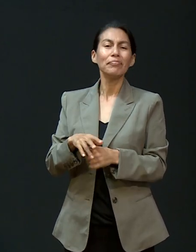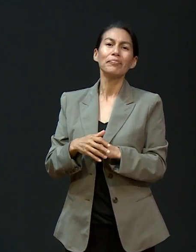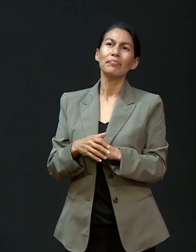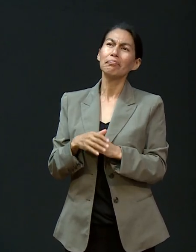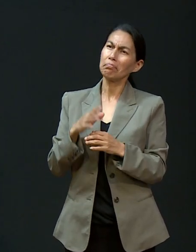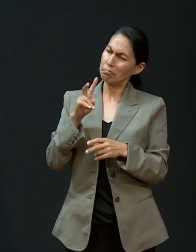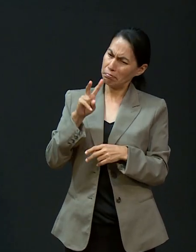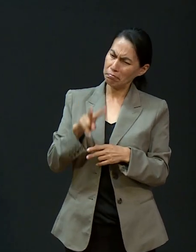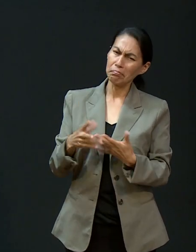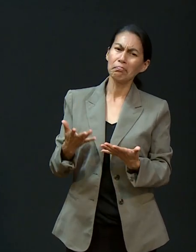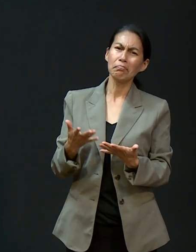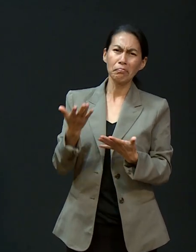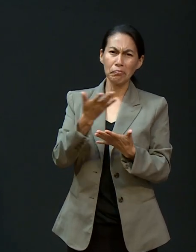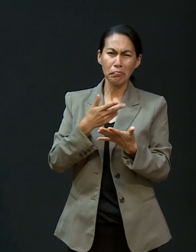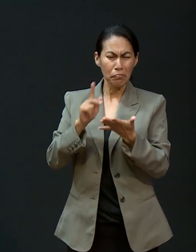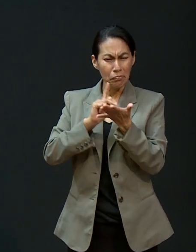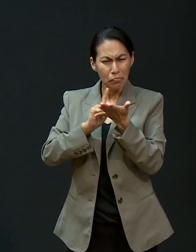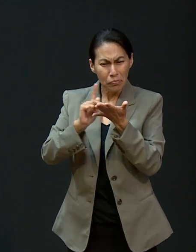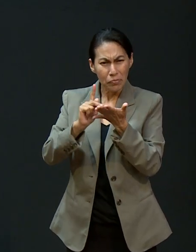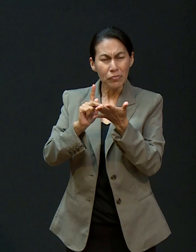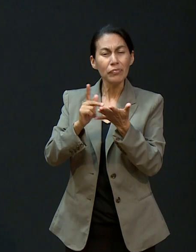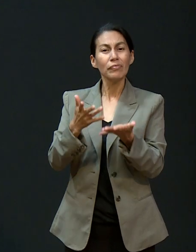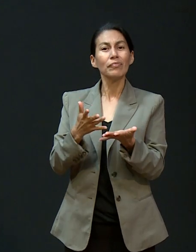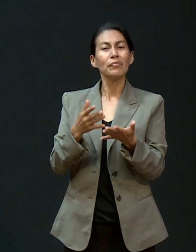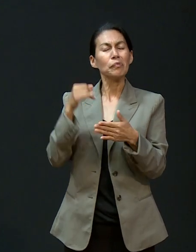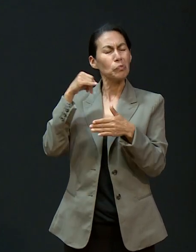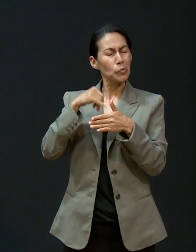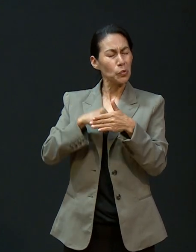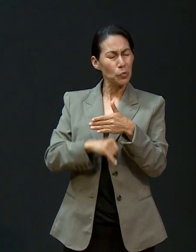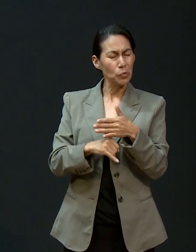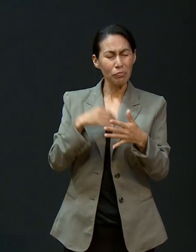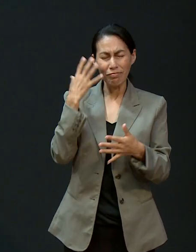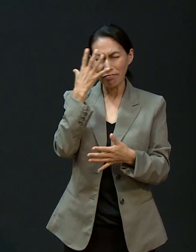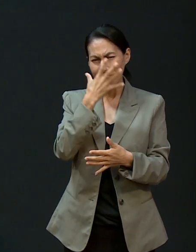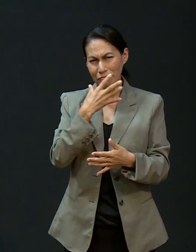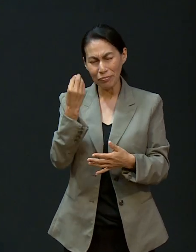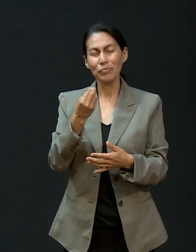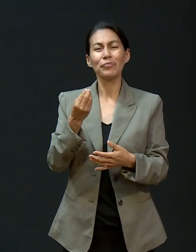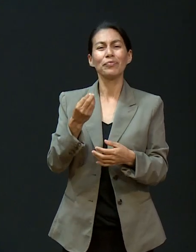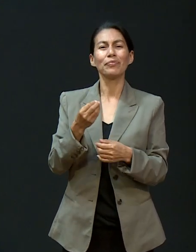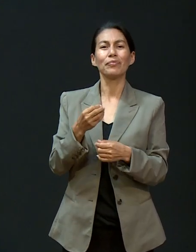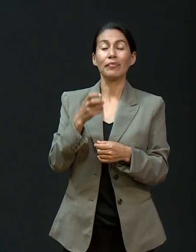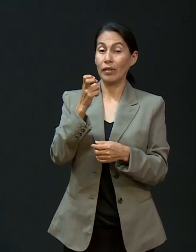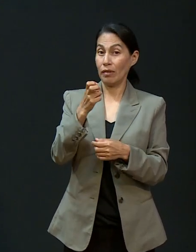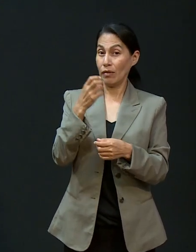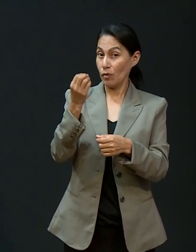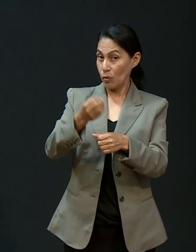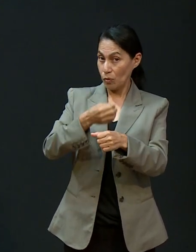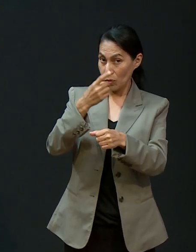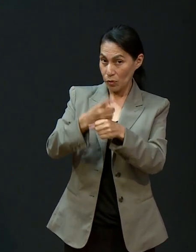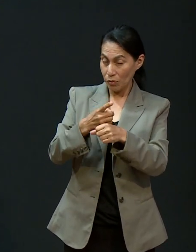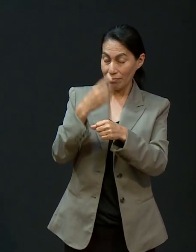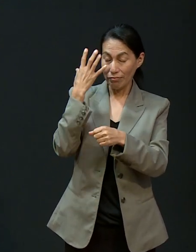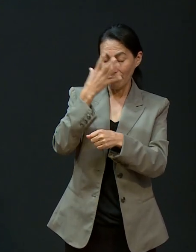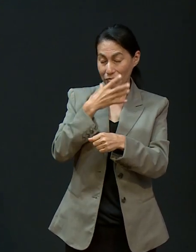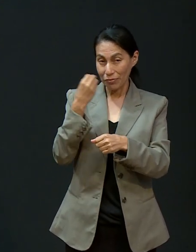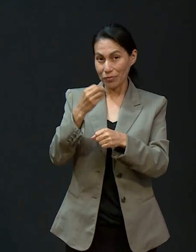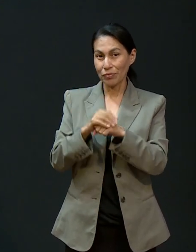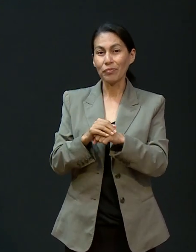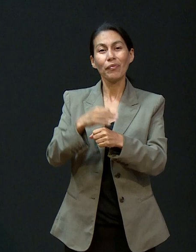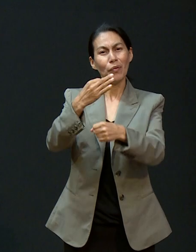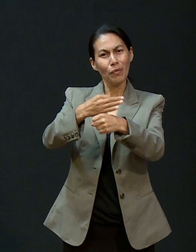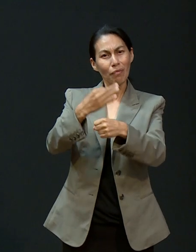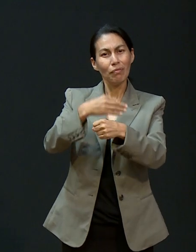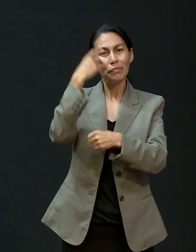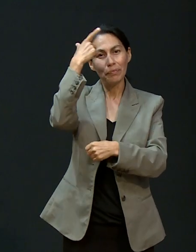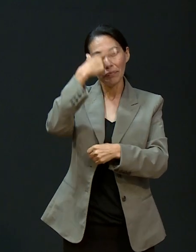profundo, sincero, auténtico, puro, profundo. Qué gran oportunidad tenemos.